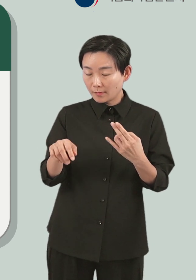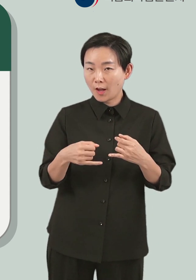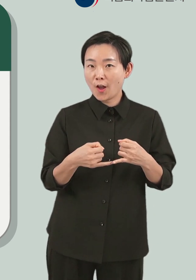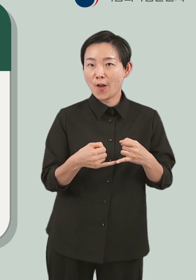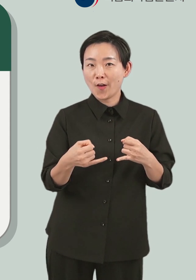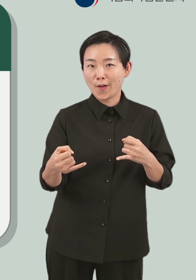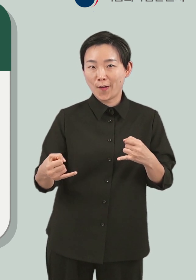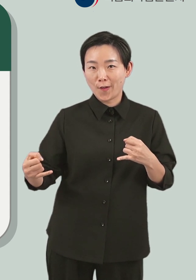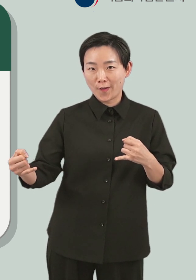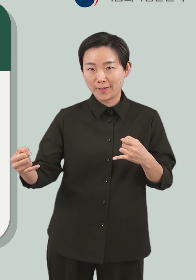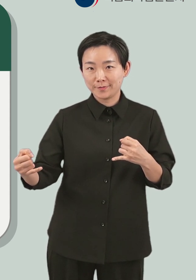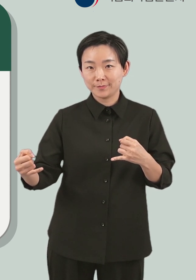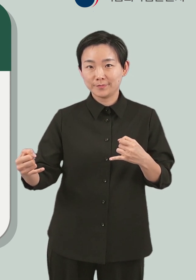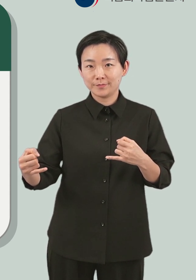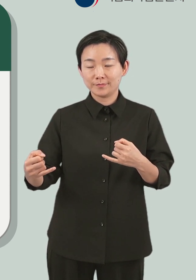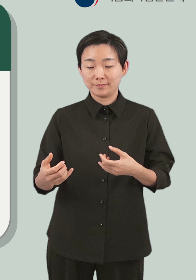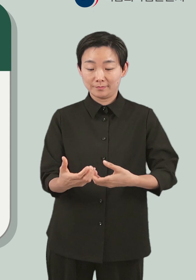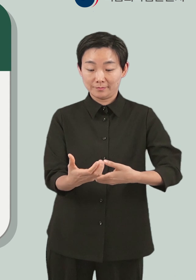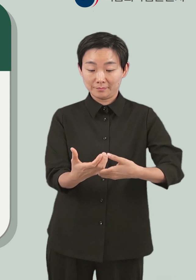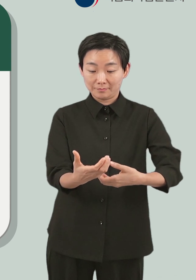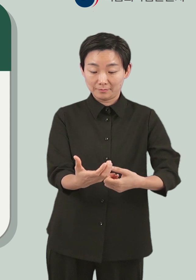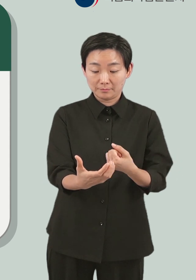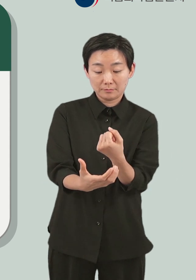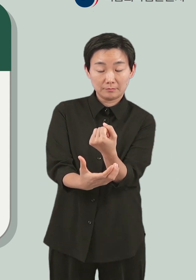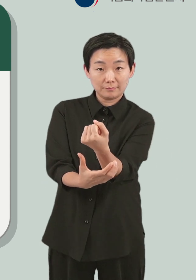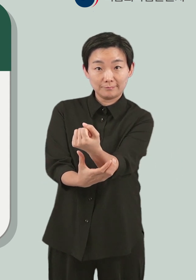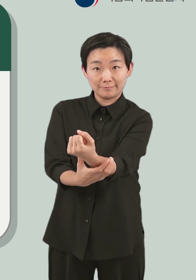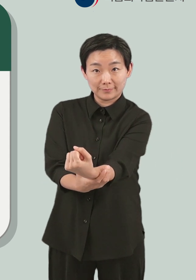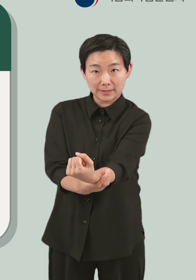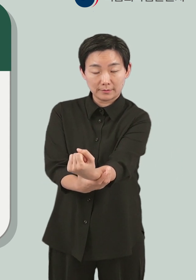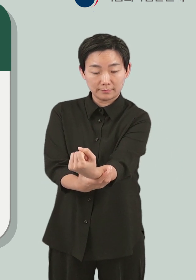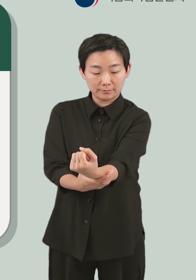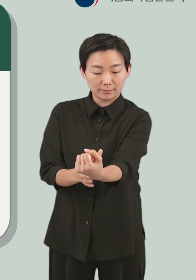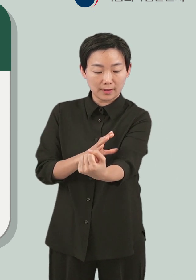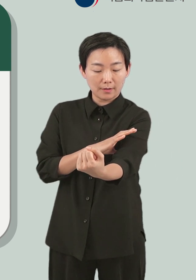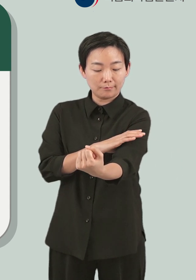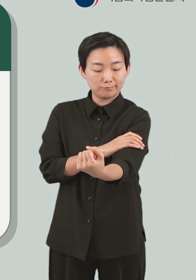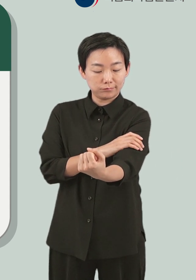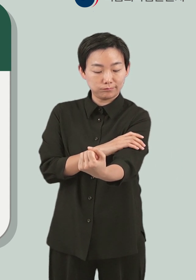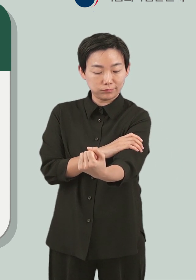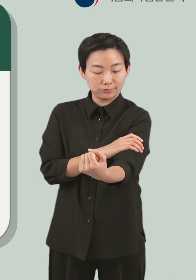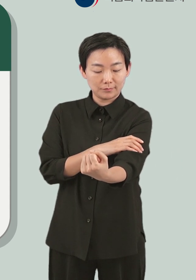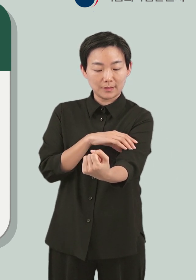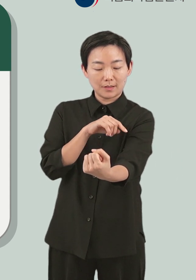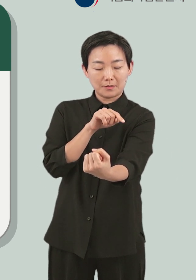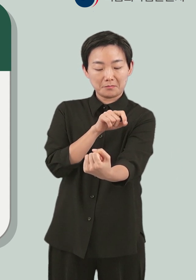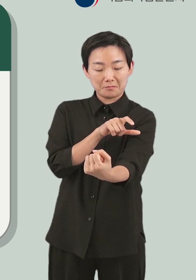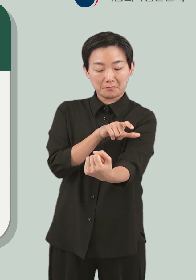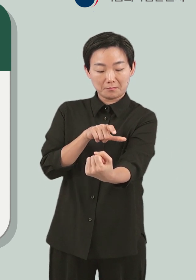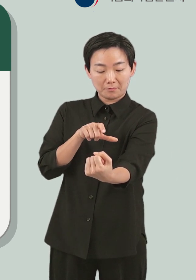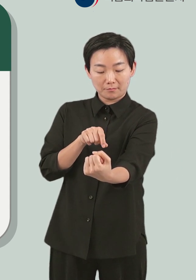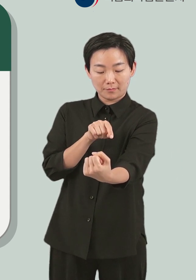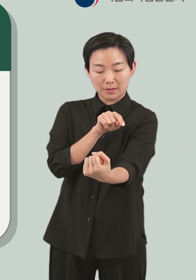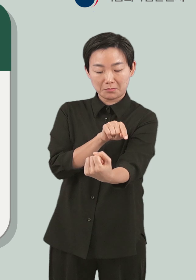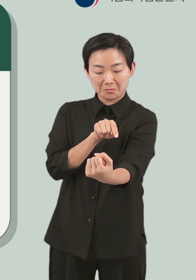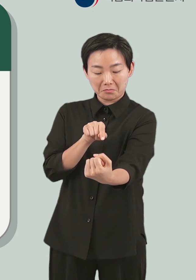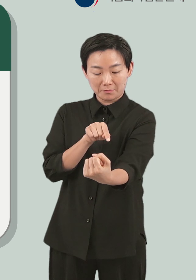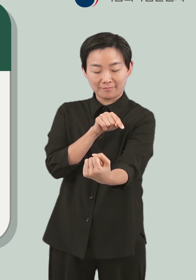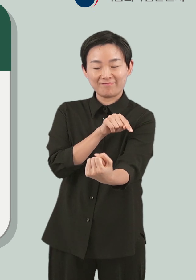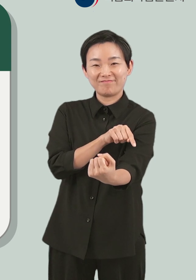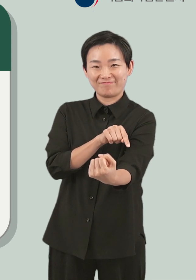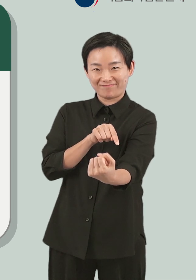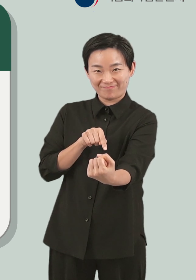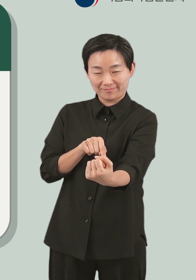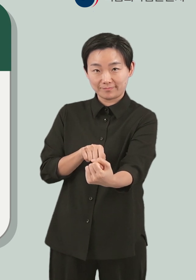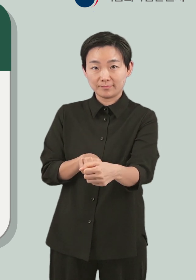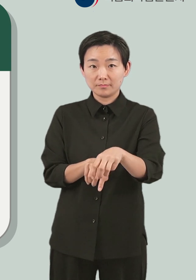전원 연결선이 포함되어 있습니다. 뒤쪽에서부터 앞쪽으로 팔걸이, 팔꿈치 받침대, 조작부, 커프 순으로